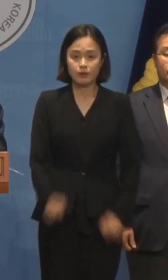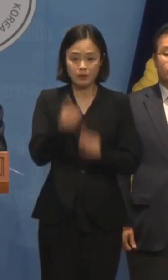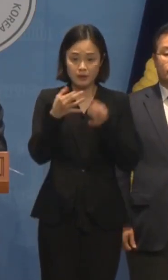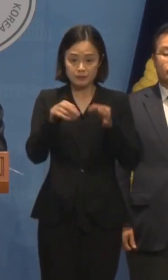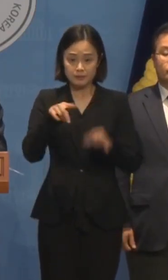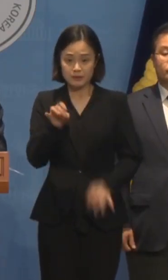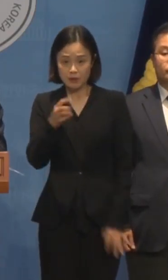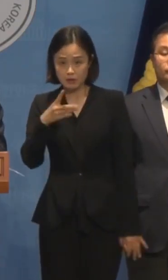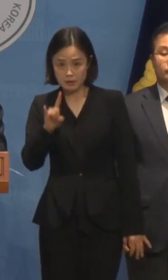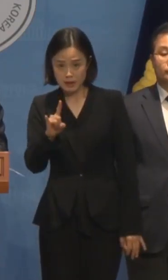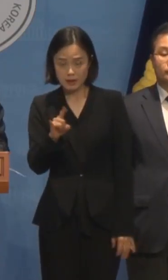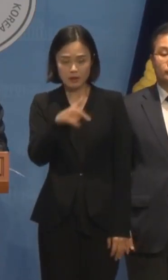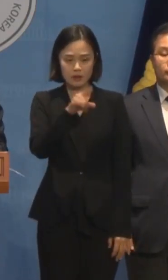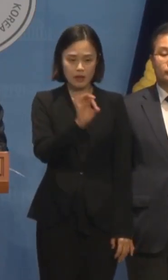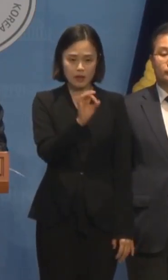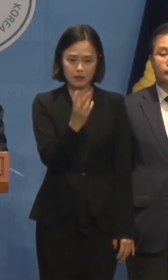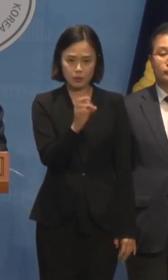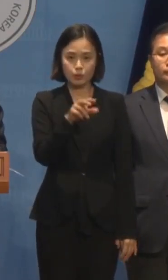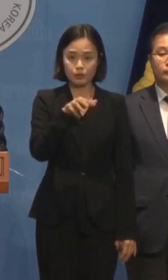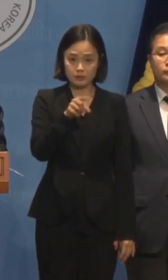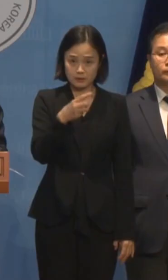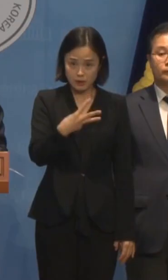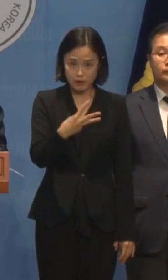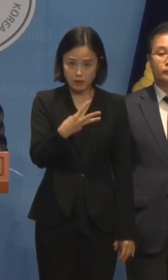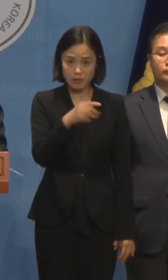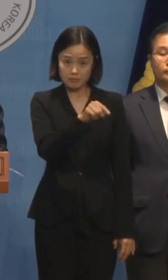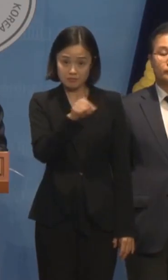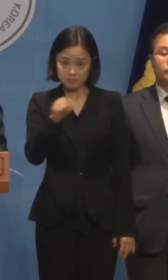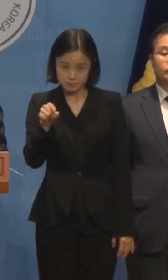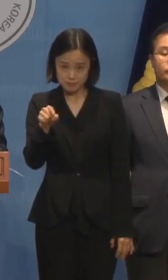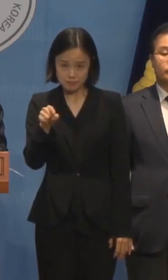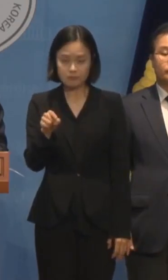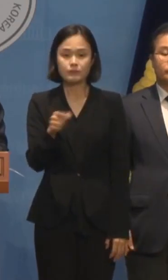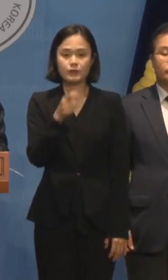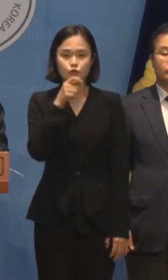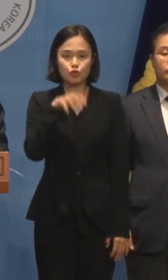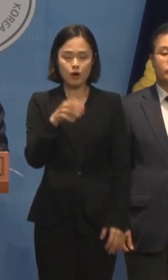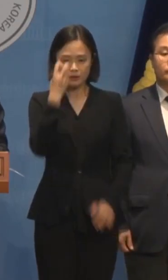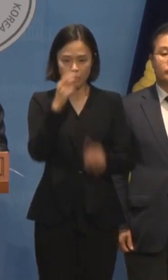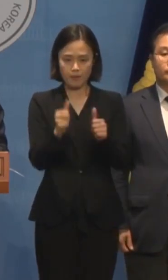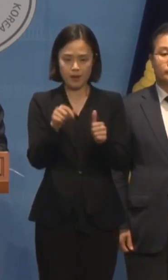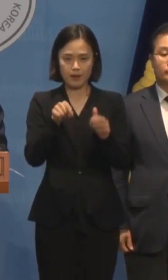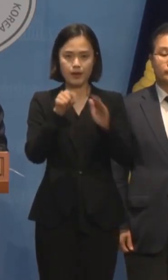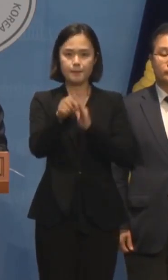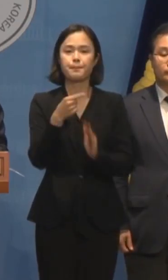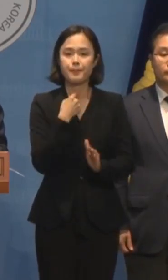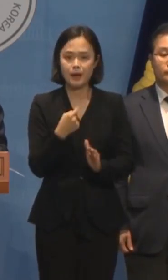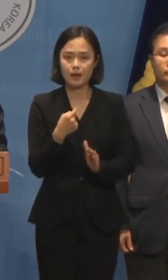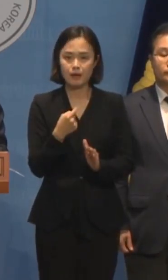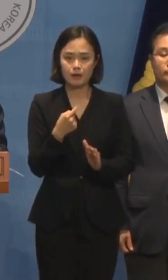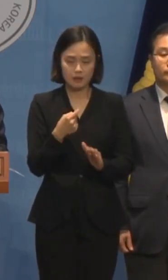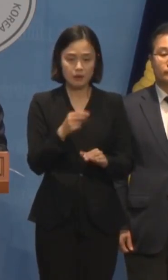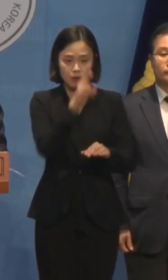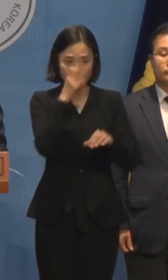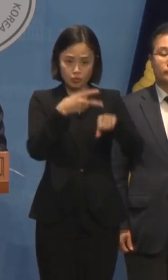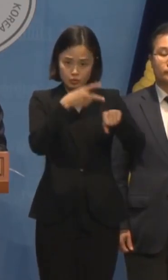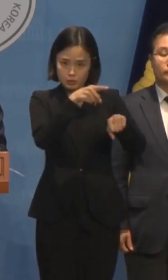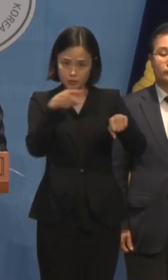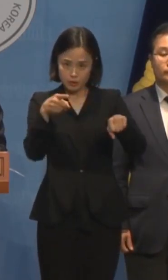동시에 수원지검에 출정했습니다. 검찰 출정 기록에 따르면 세 사람은 14시부터 21시까지